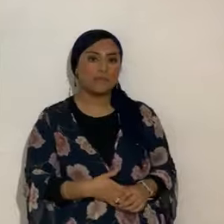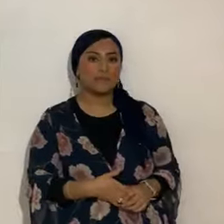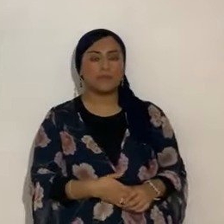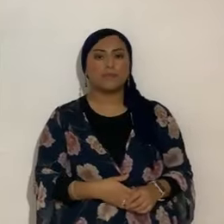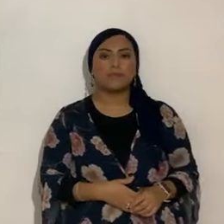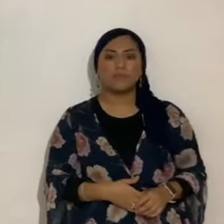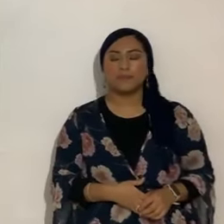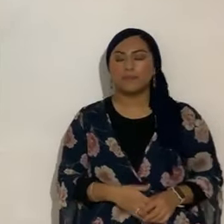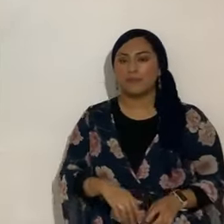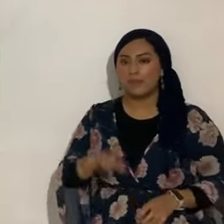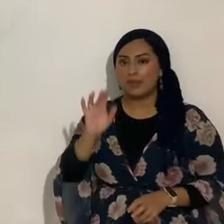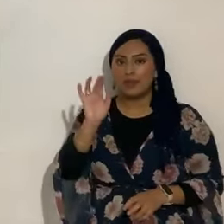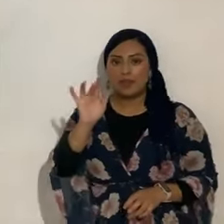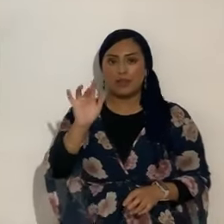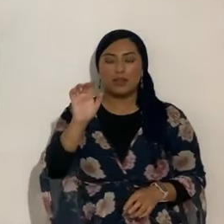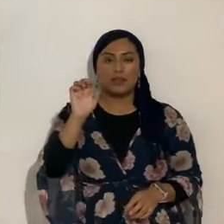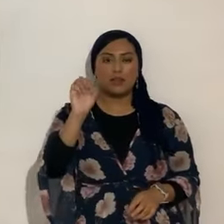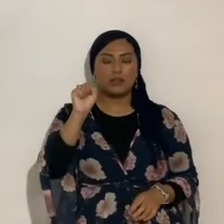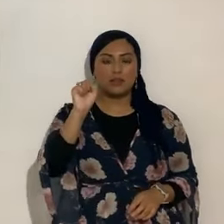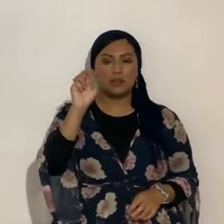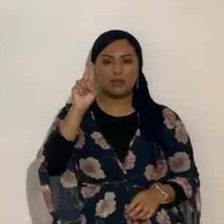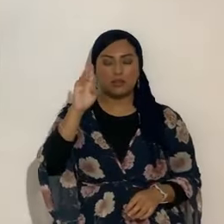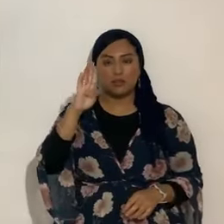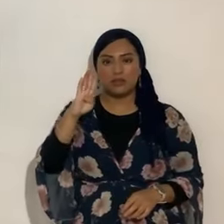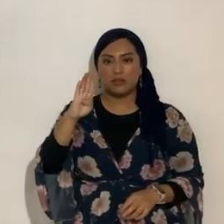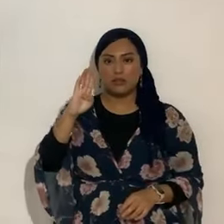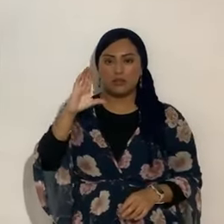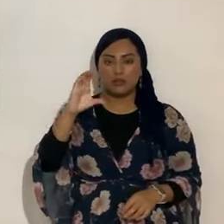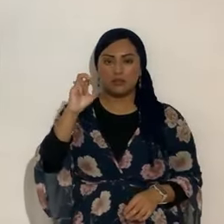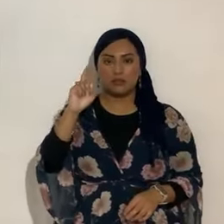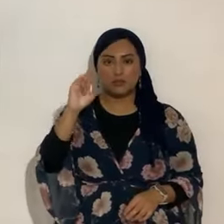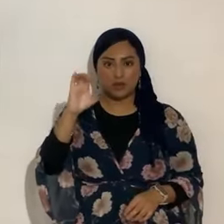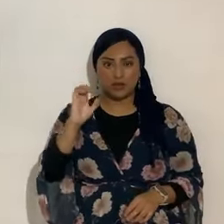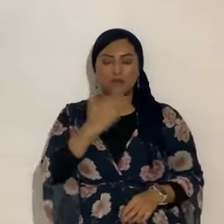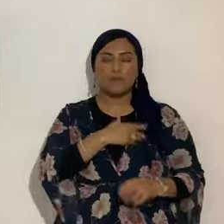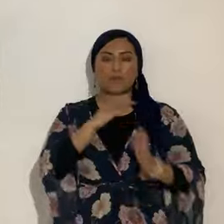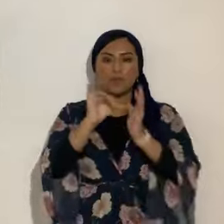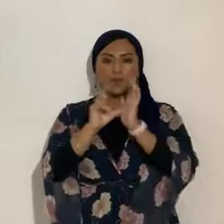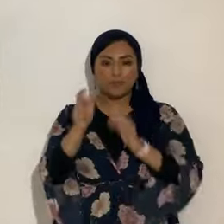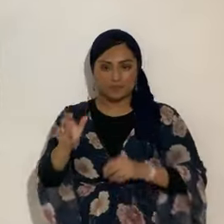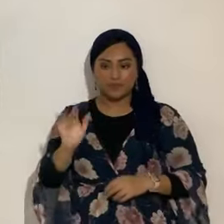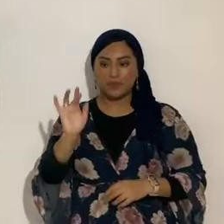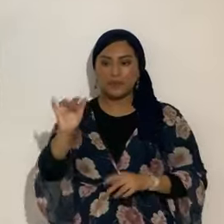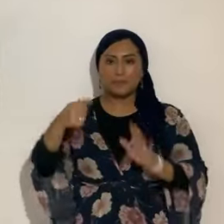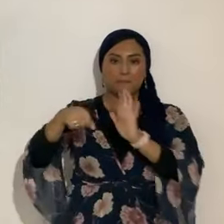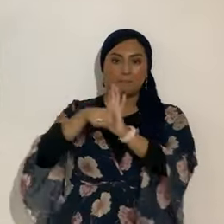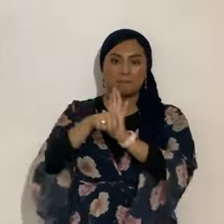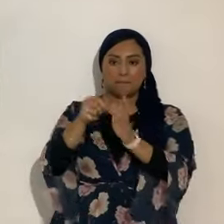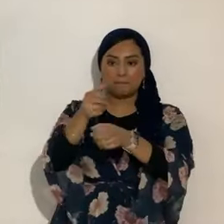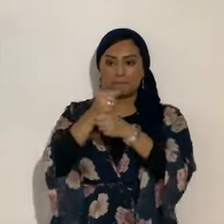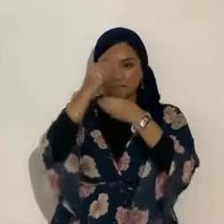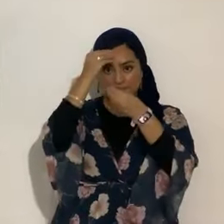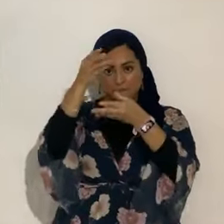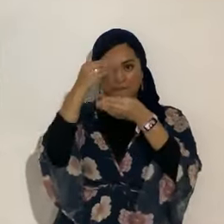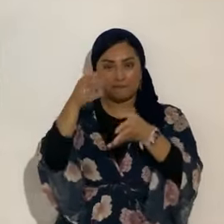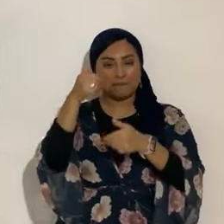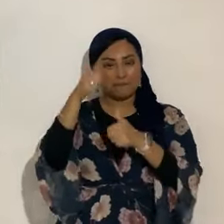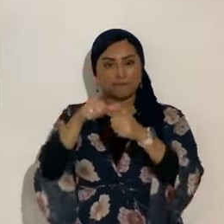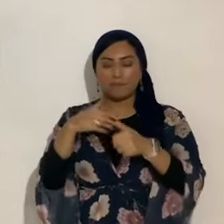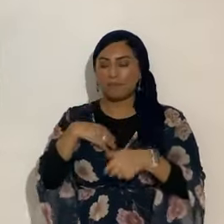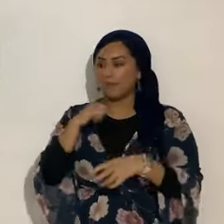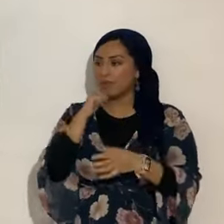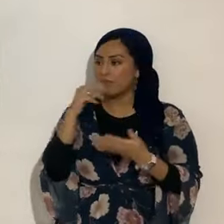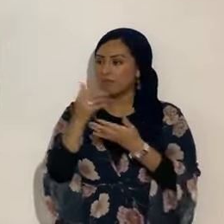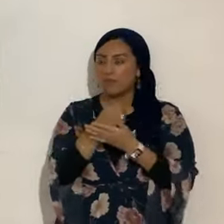suscríbete al canal si no estás suscrito, dale clic a la campanita para que te lleguen las notificaciones. Yo no monetizo los